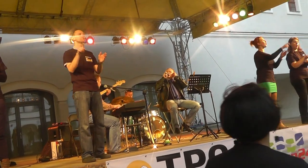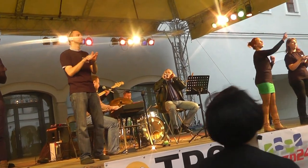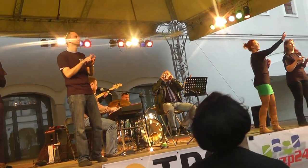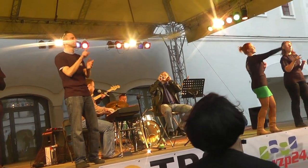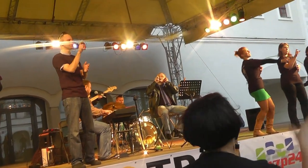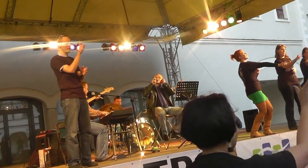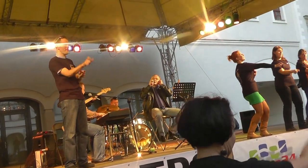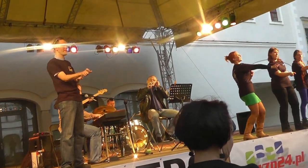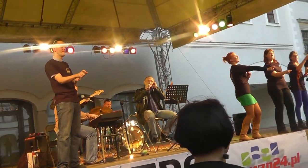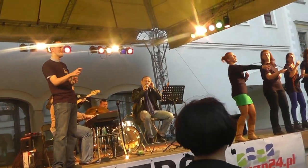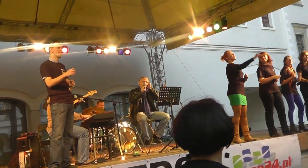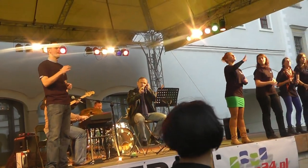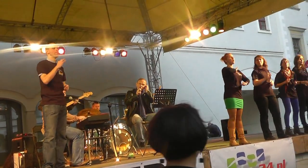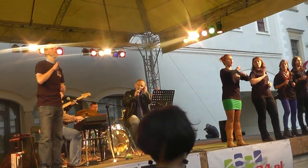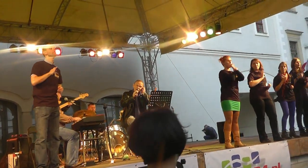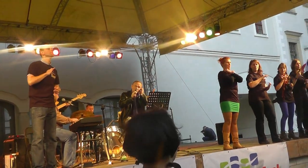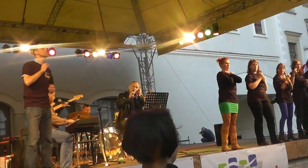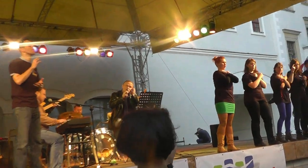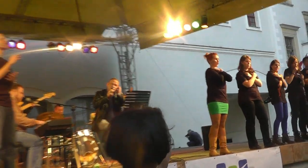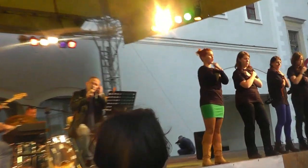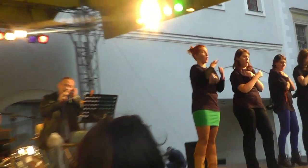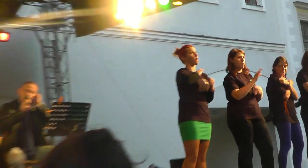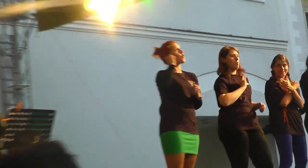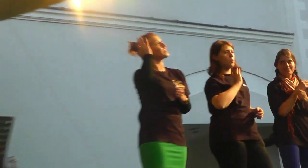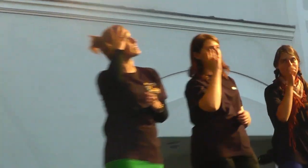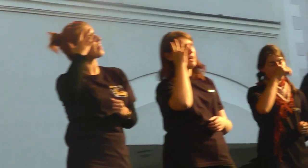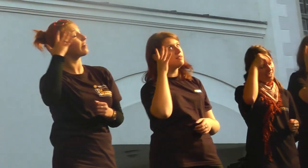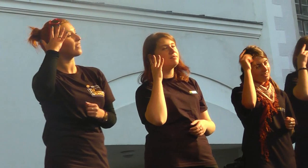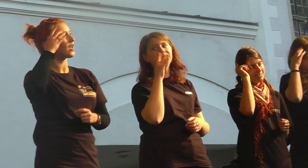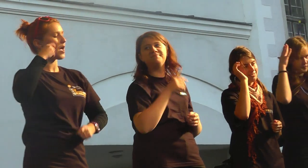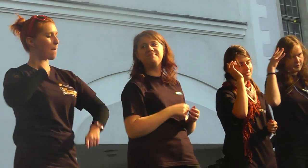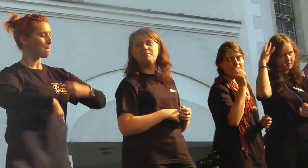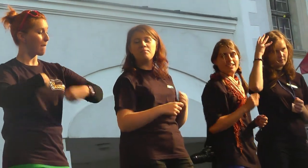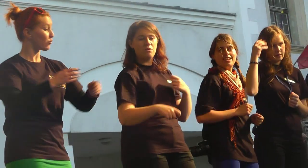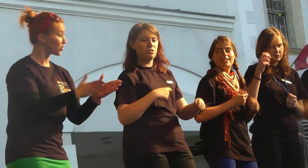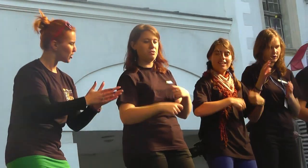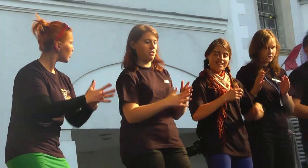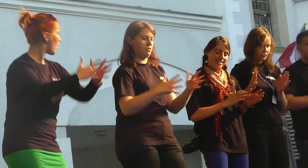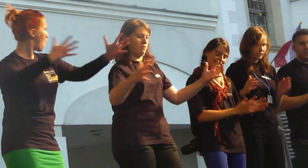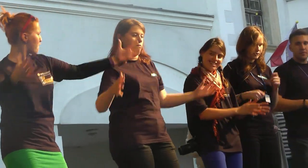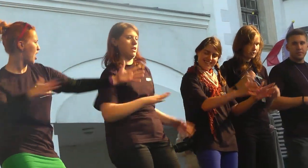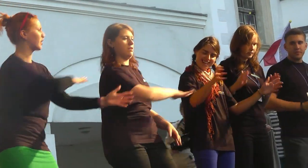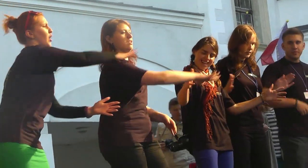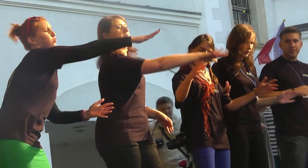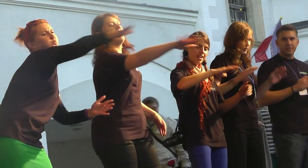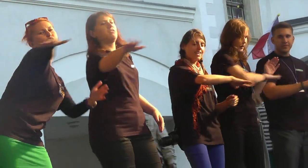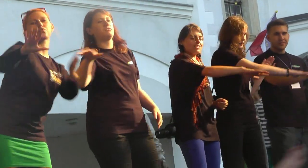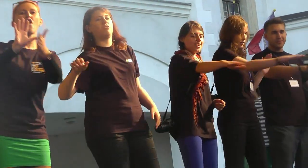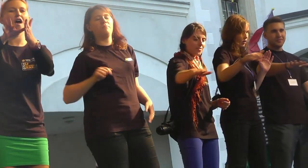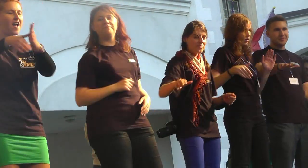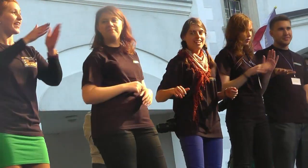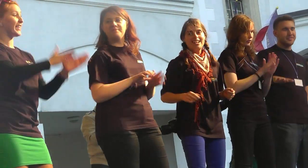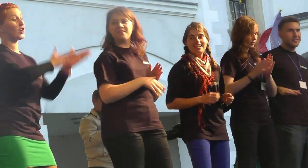go d ciebie moją miłość mój sen mały Szczecin wielkie